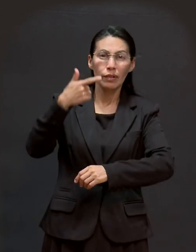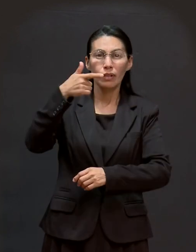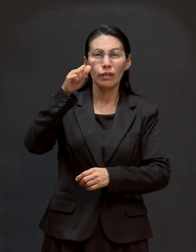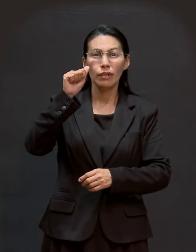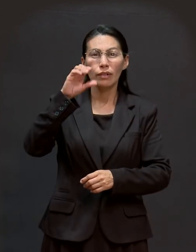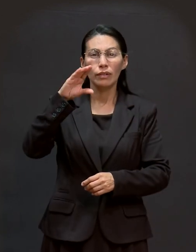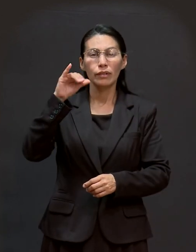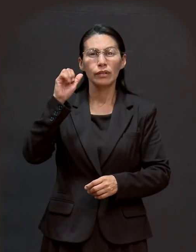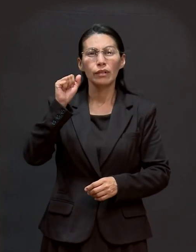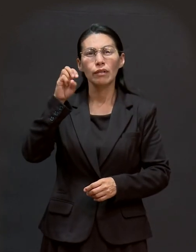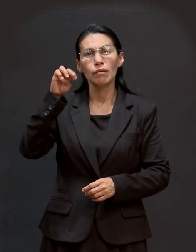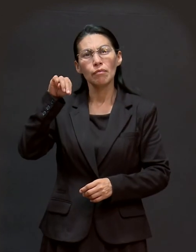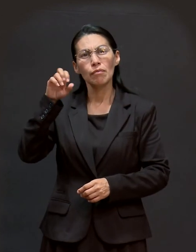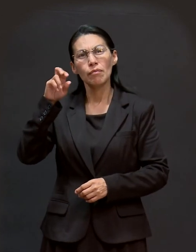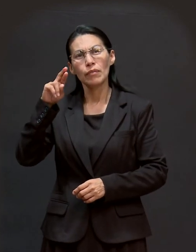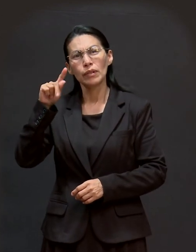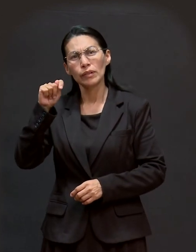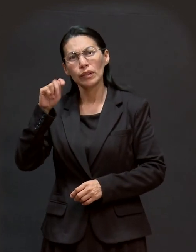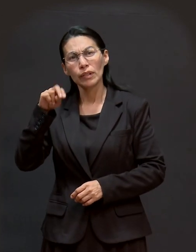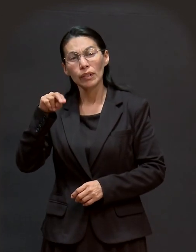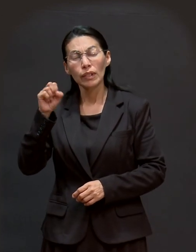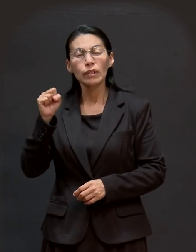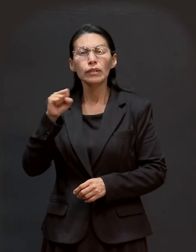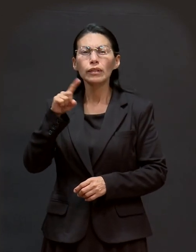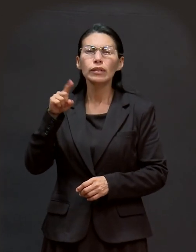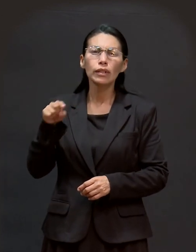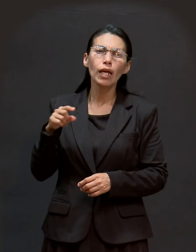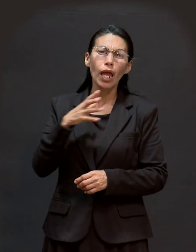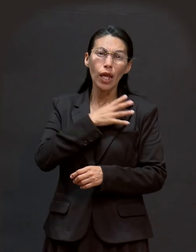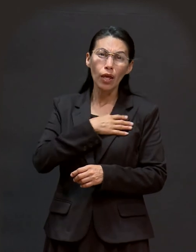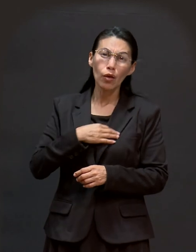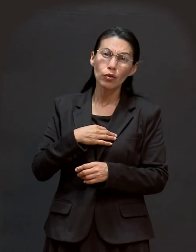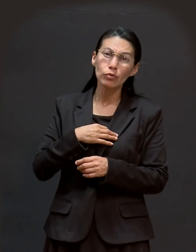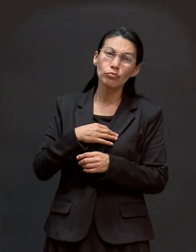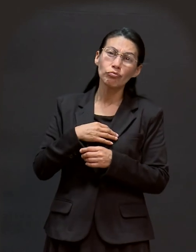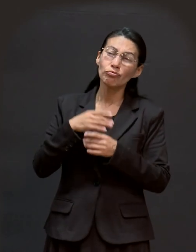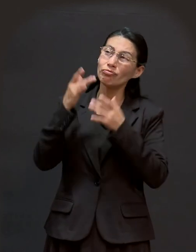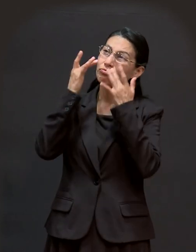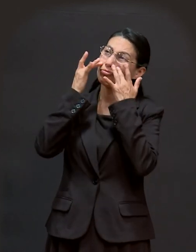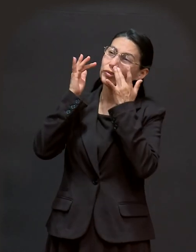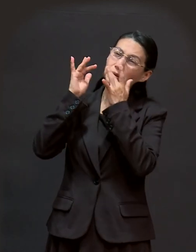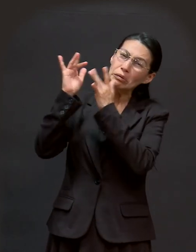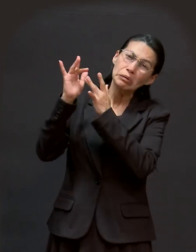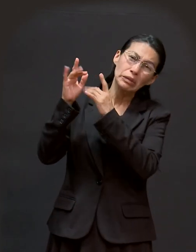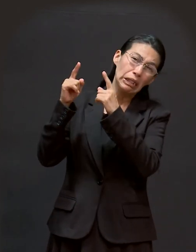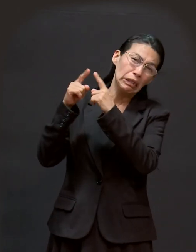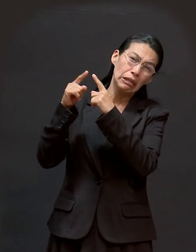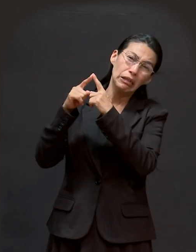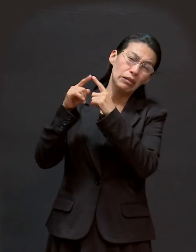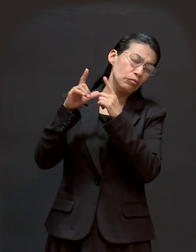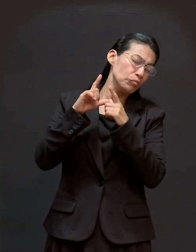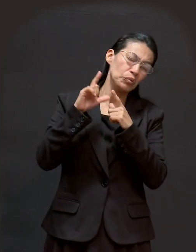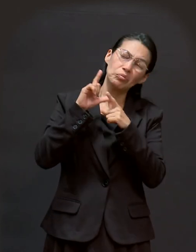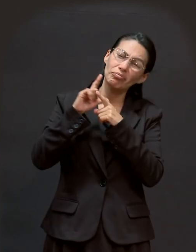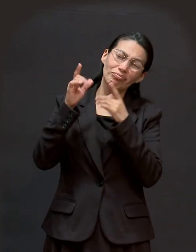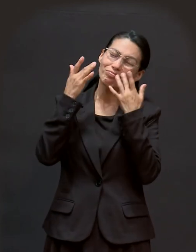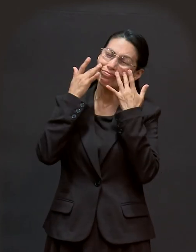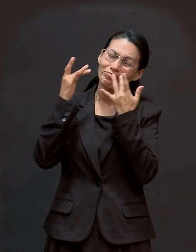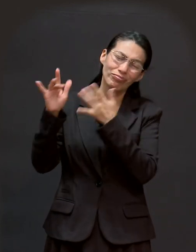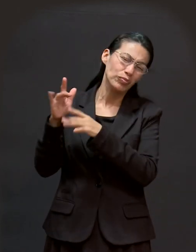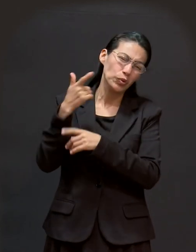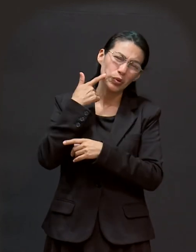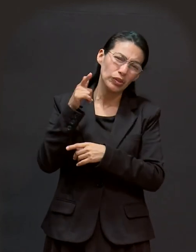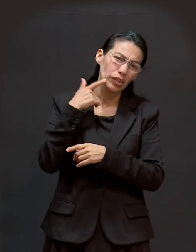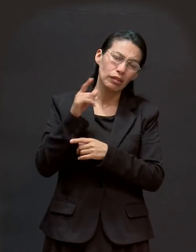hijos se salieron de la iglesia vamos a estar orando aurelia por esta petición que nos has